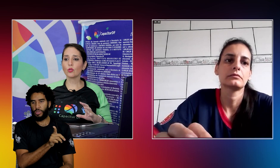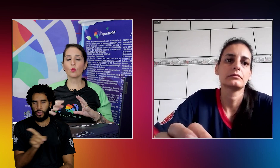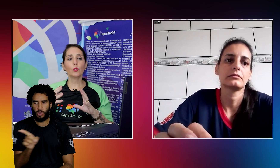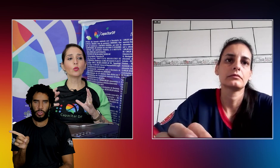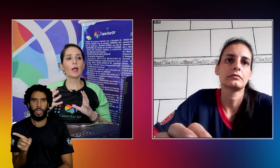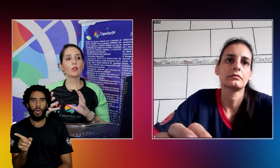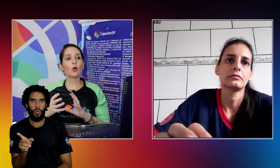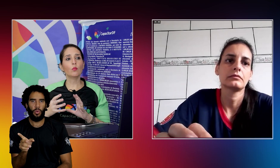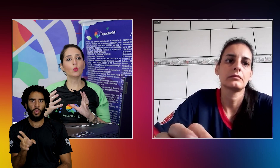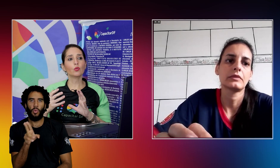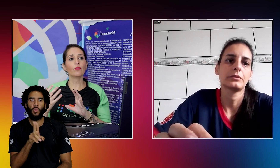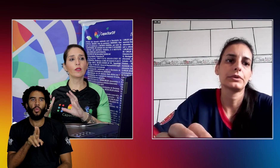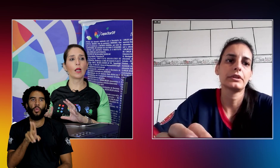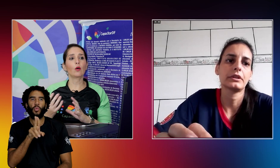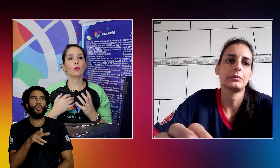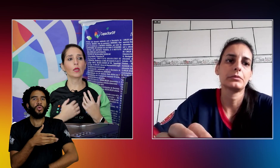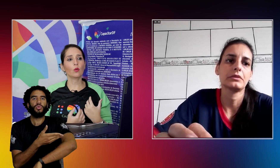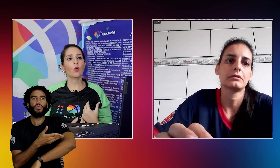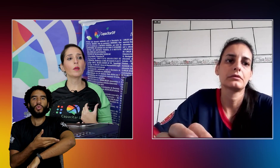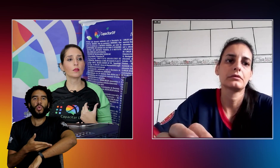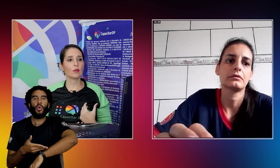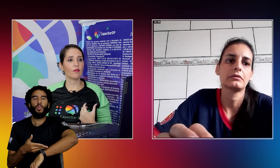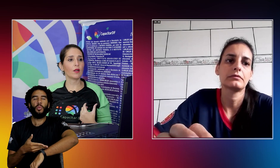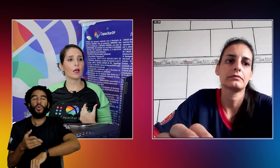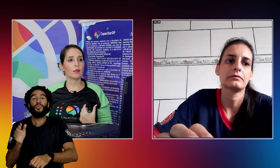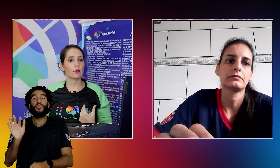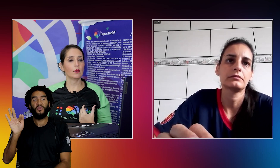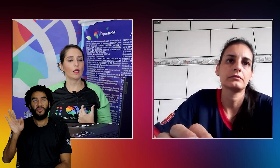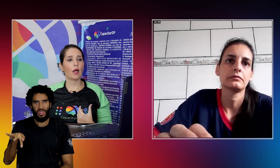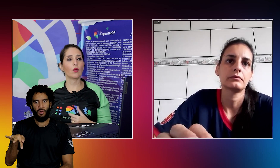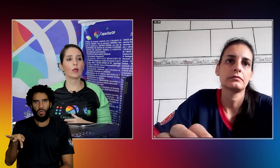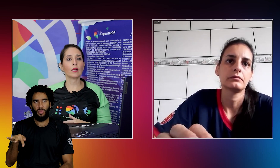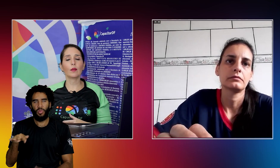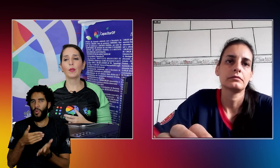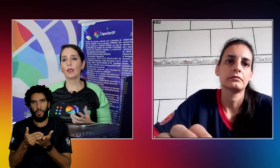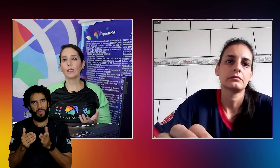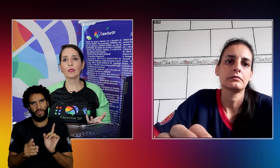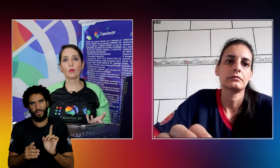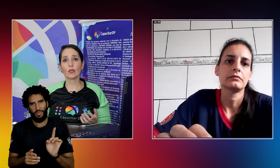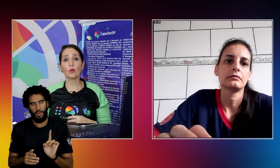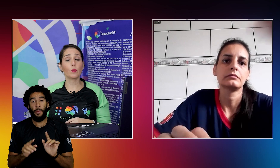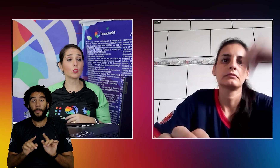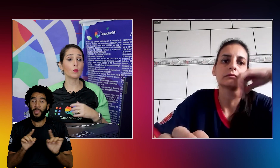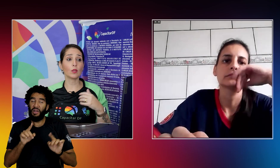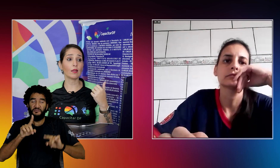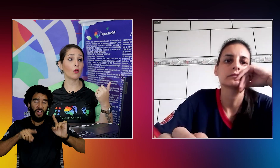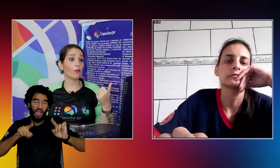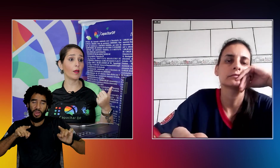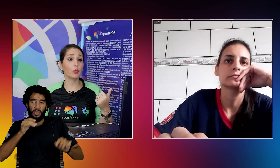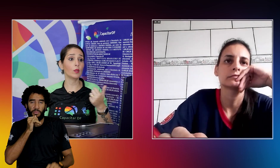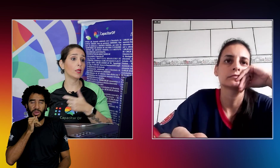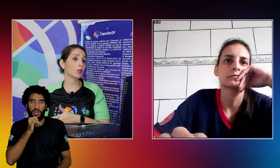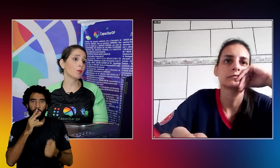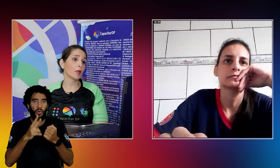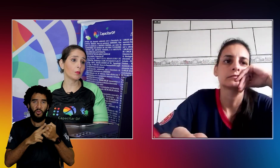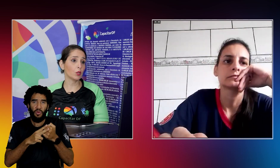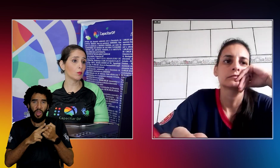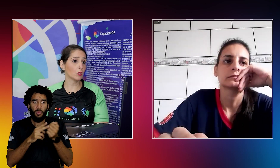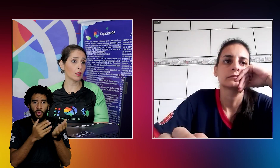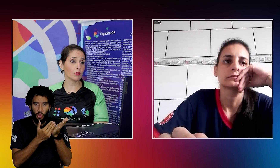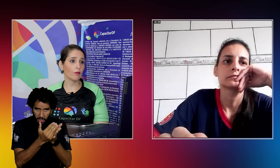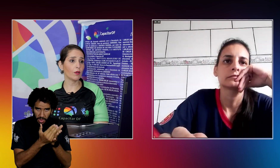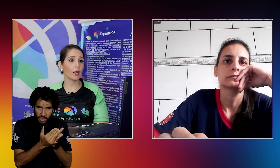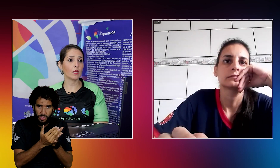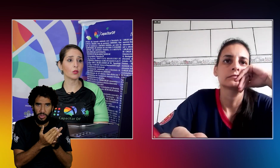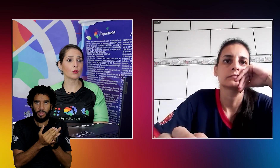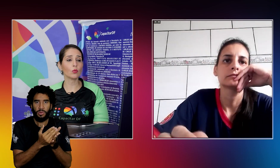um uso muito mais comum no final do que no começo da frase. Agora, a depender da situação, eu posso botar até o verbo no início para depois